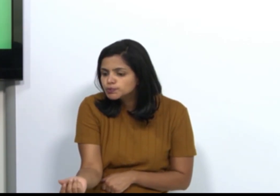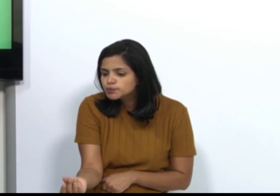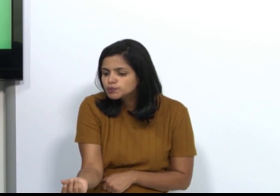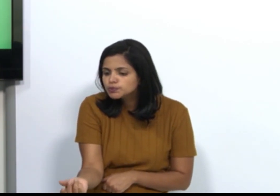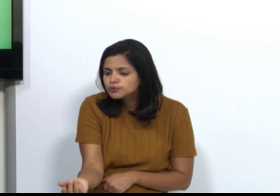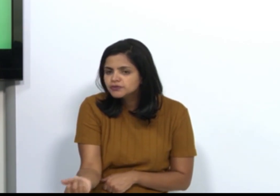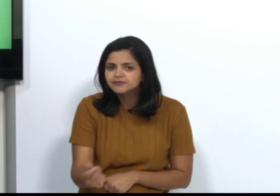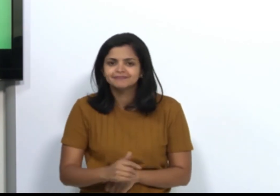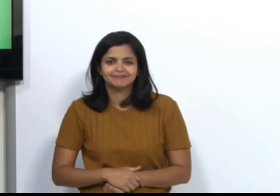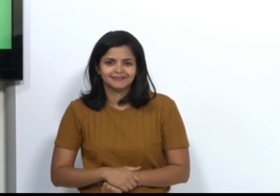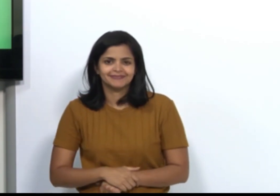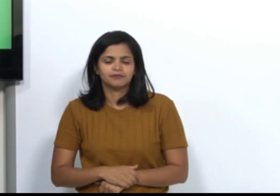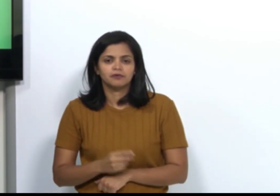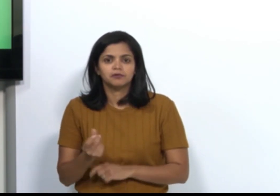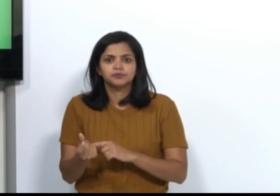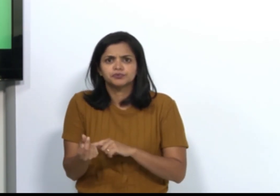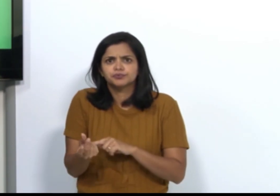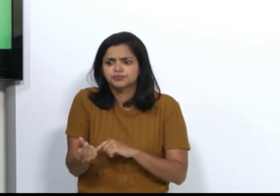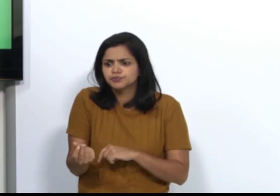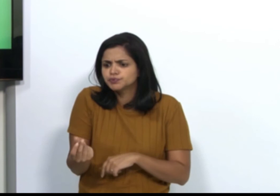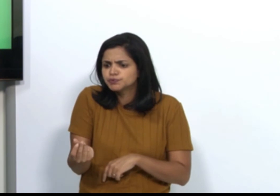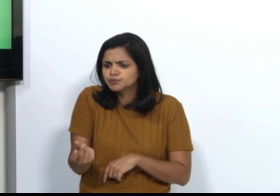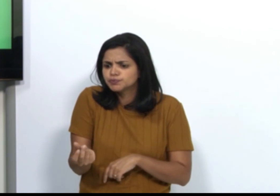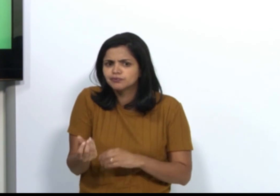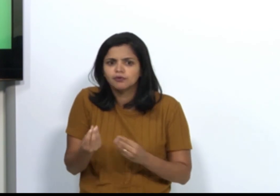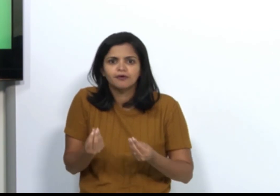que é um gesto, este. Veja.